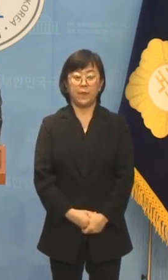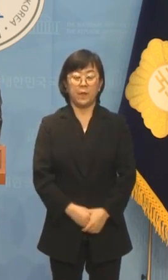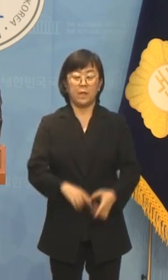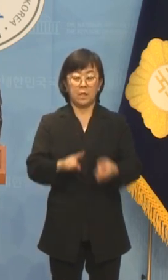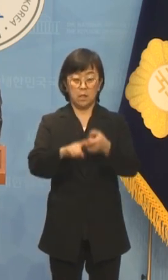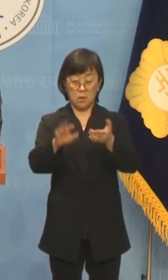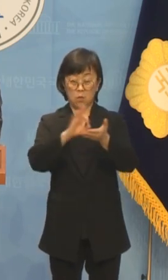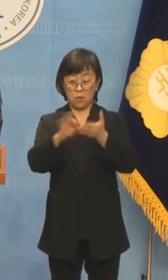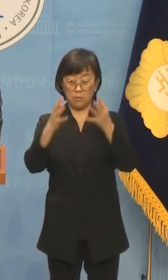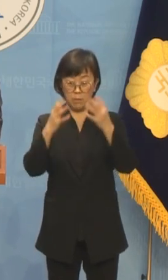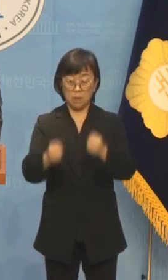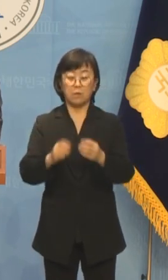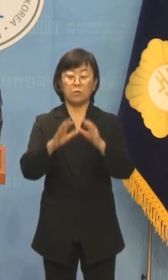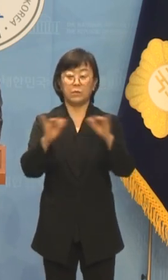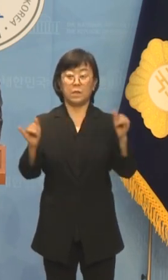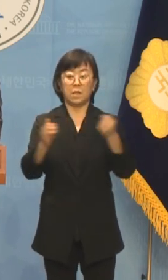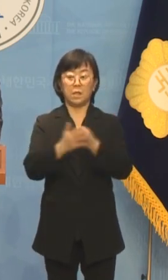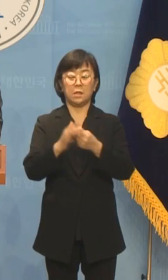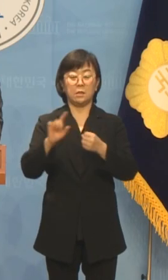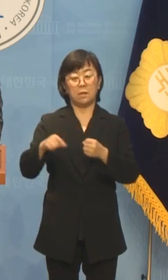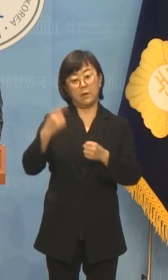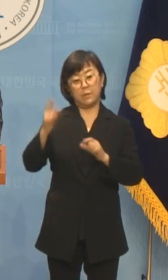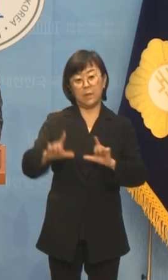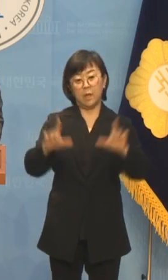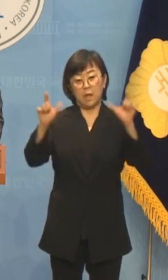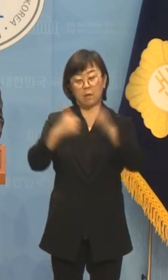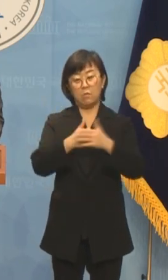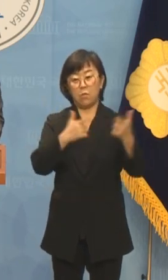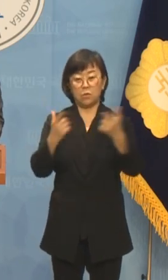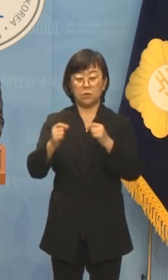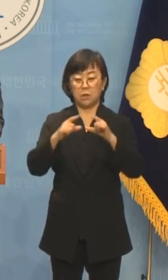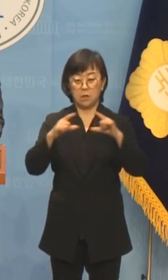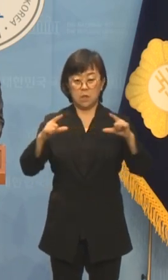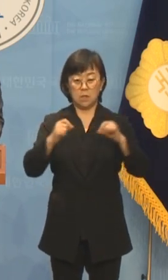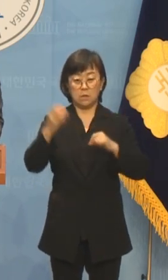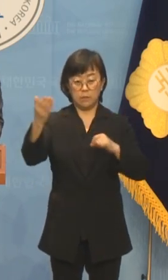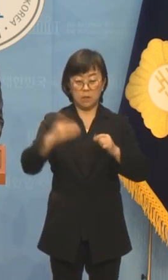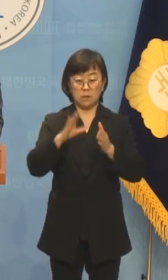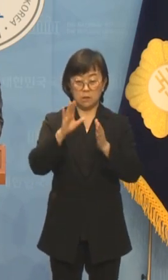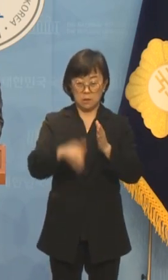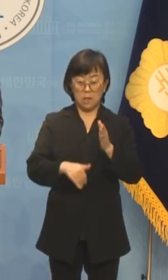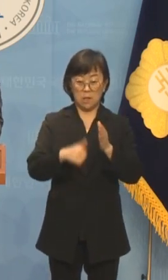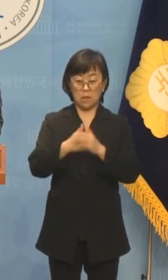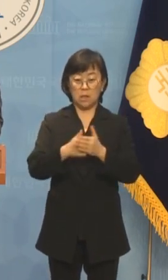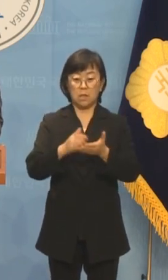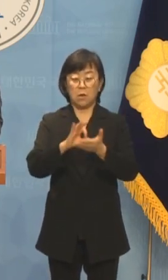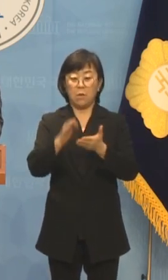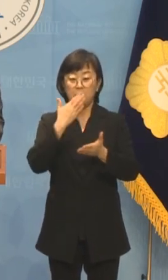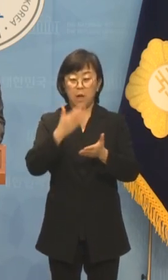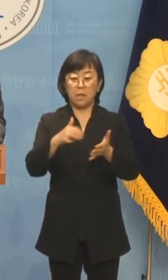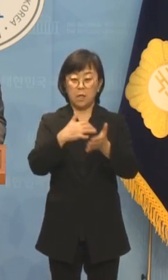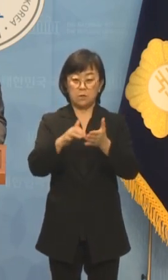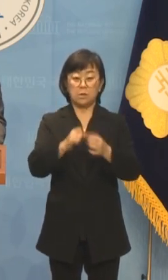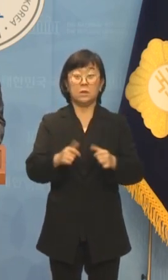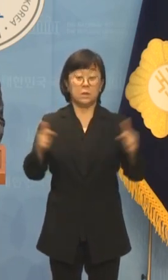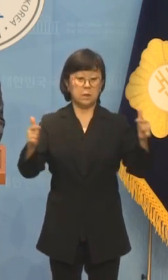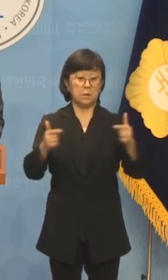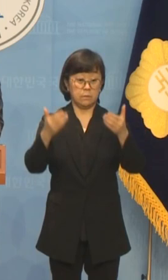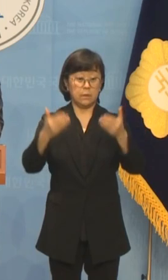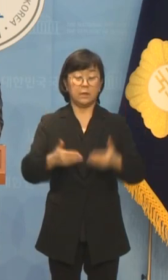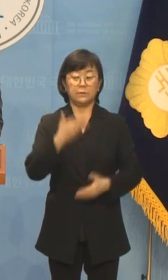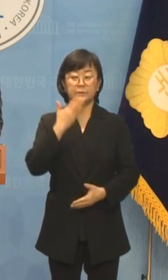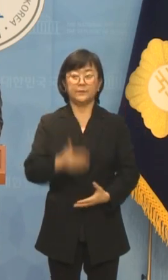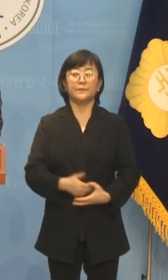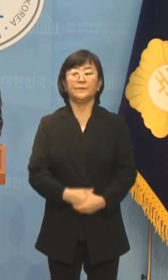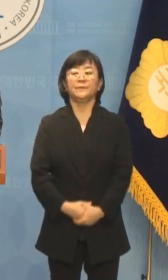대중교통 이용을 많이 하는 국민은 다음 해 모두의 티켓을 지급받을 때 이용 가능 횟수를 늘려서